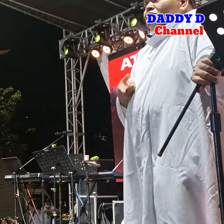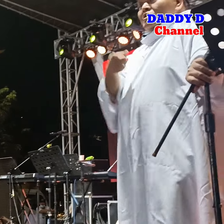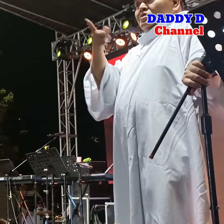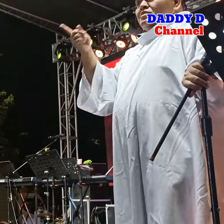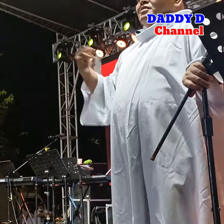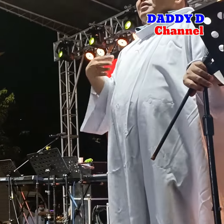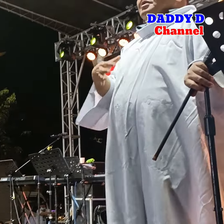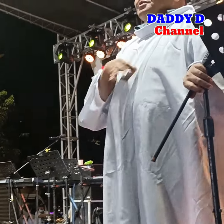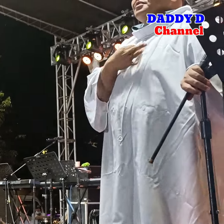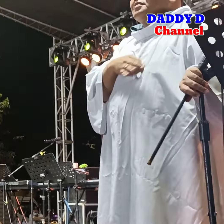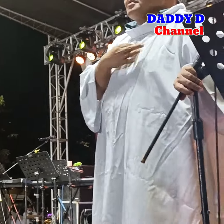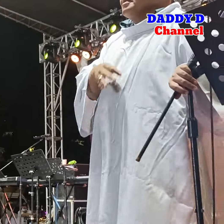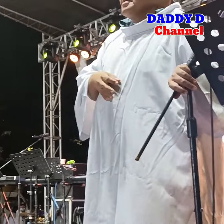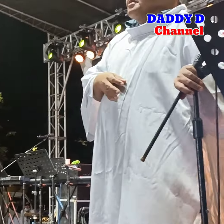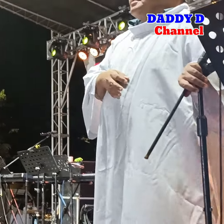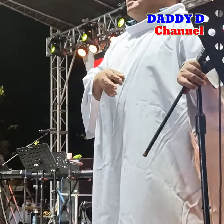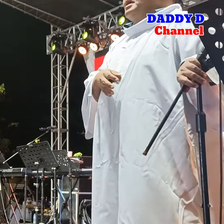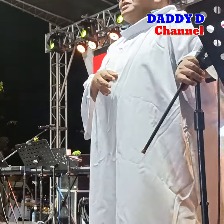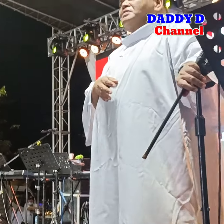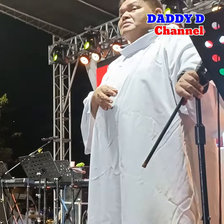Kayo, nararamdaman niyo na yon?